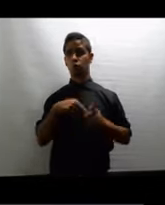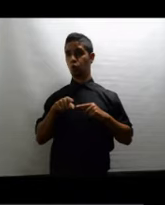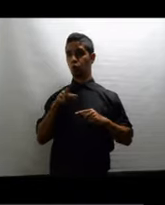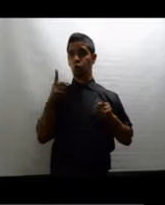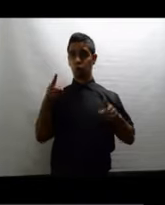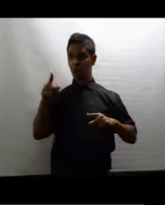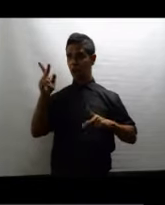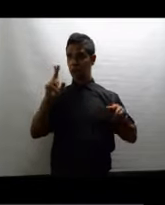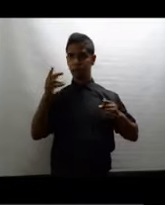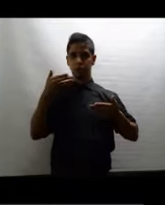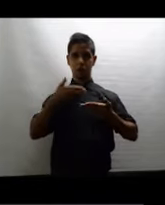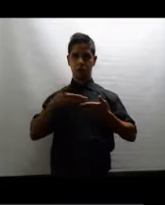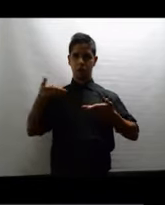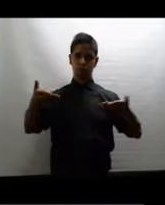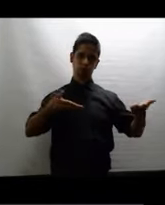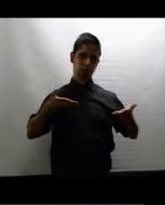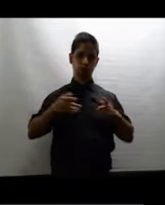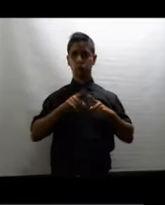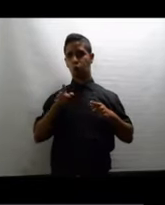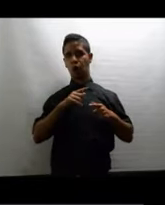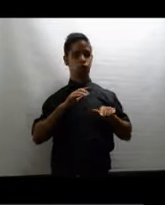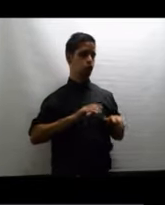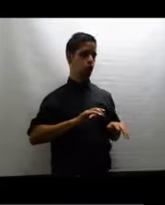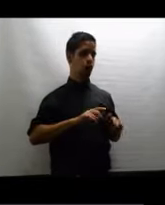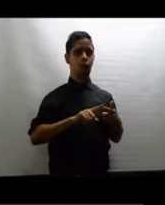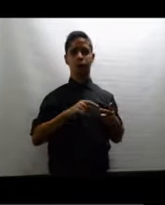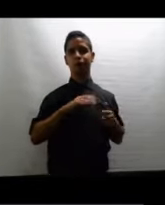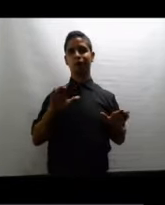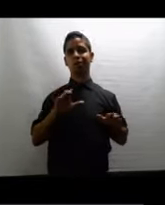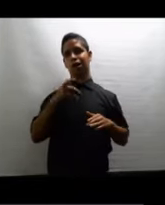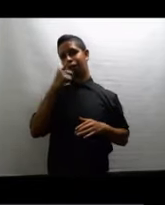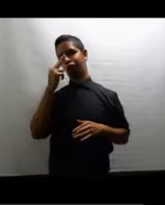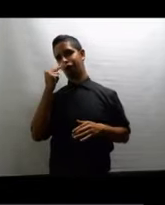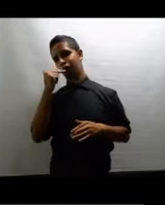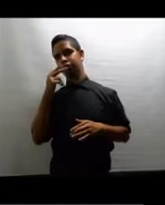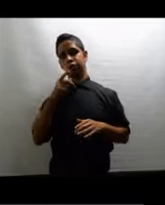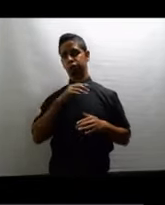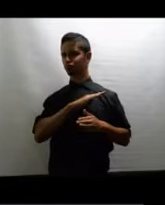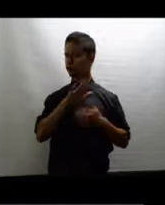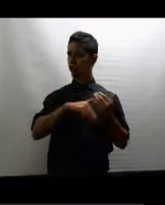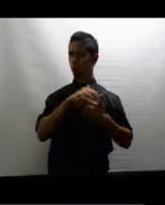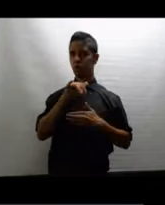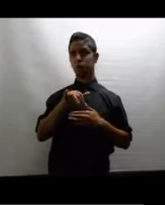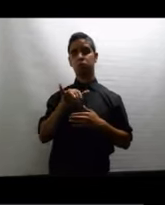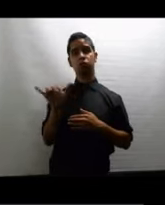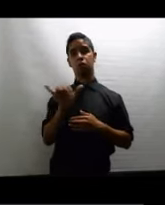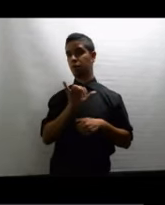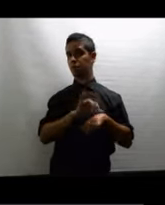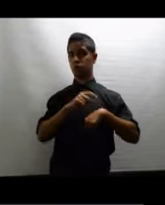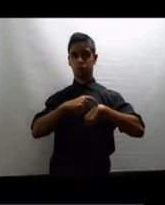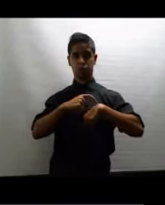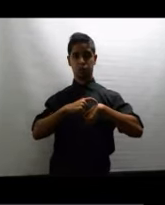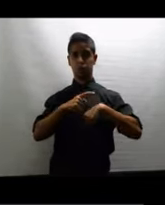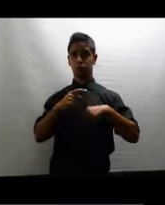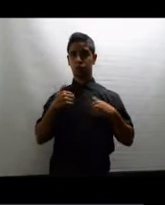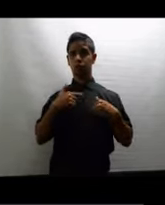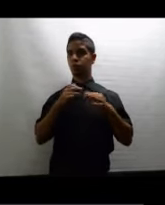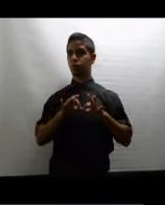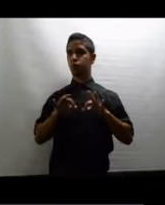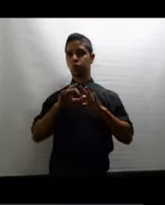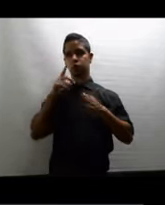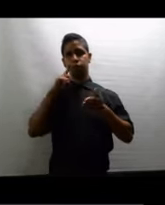hacía parodias, etcétera. Y del mismo modo, hubo una figura que yo creo que nosotros debemos estudiar